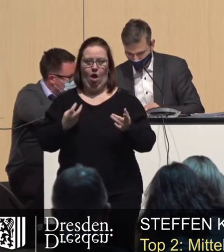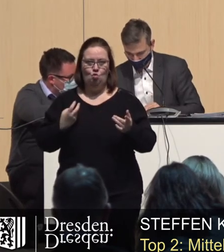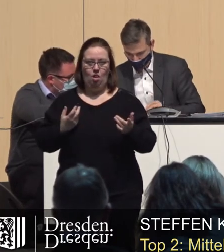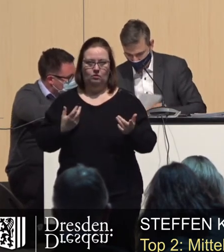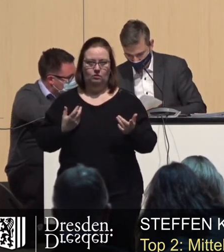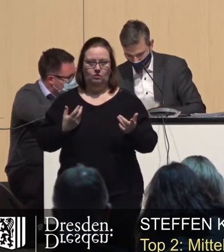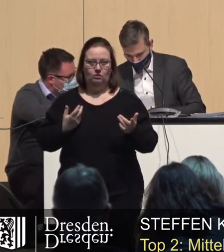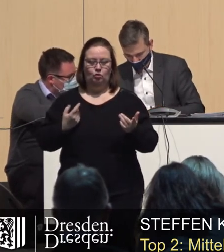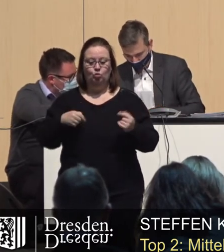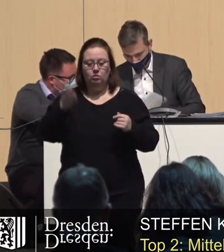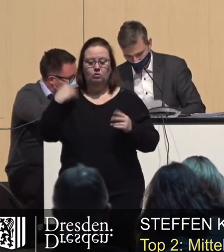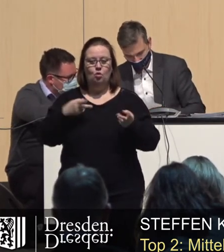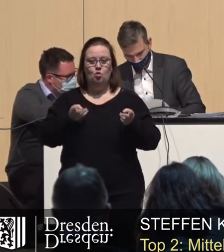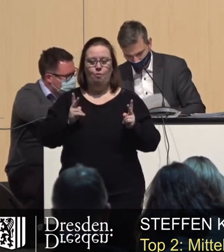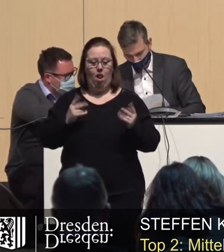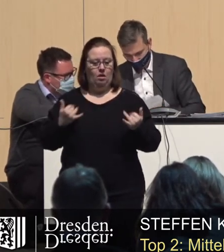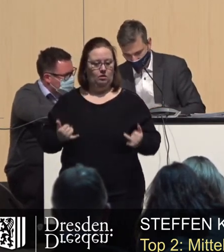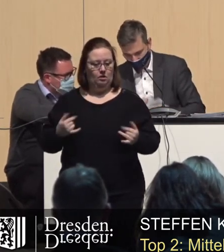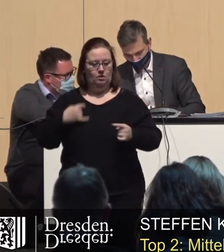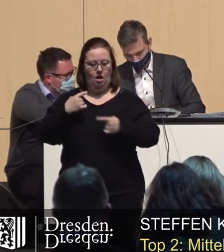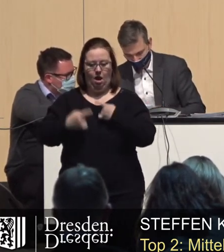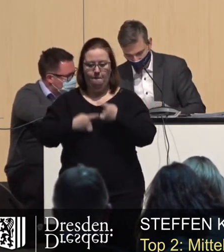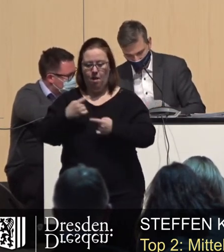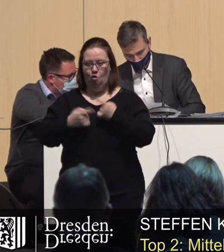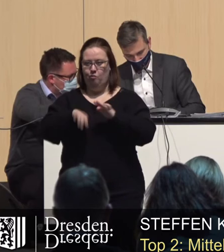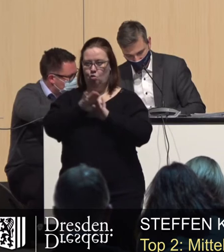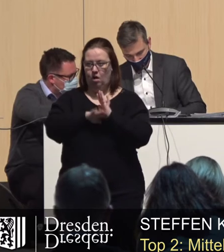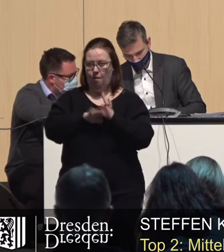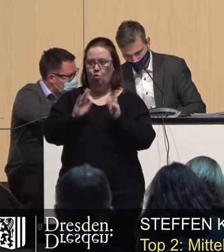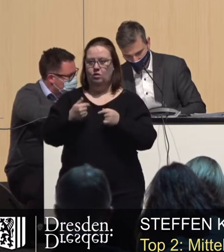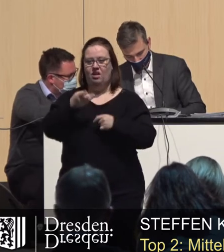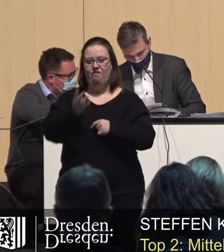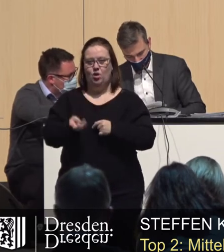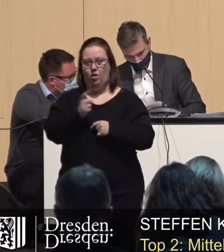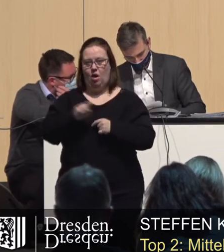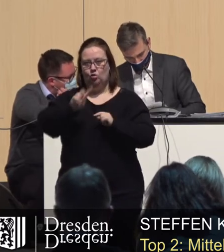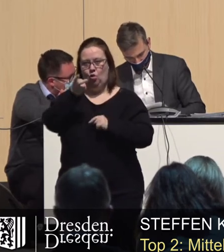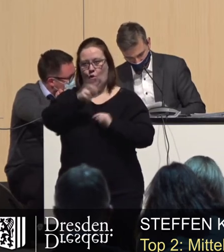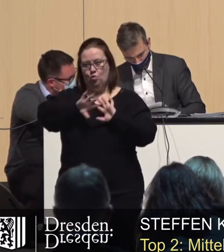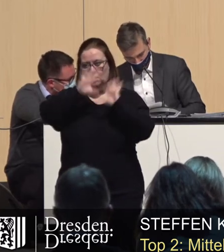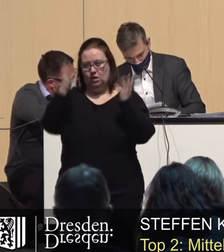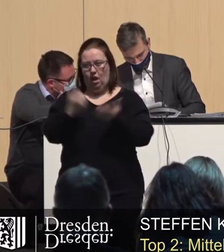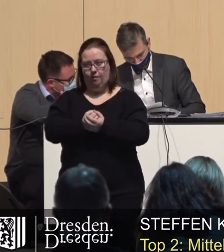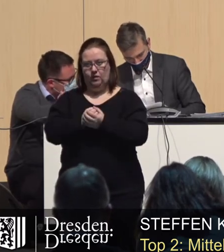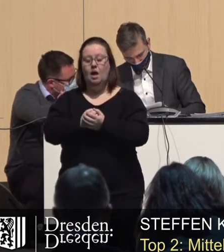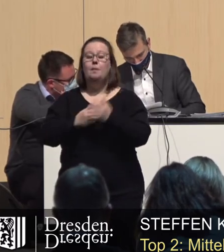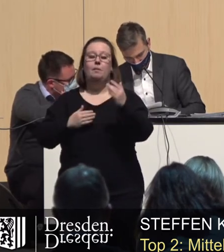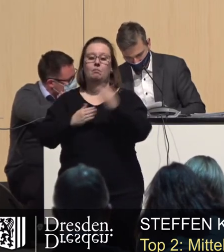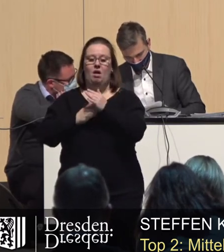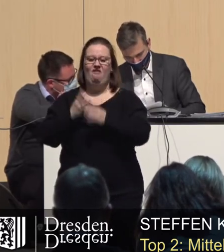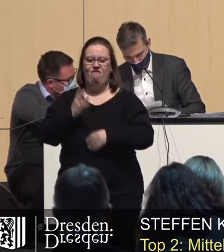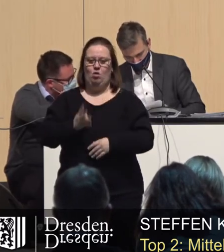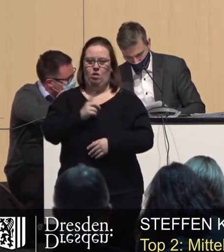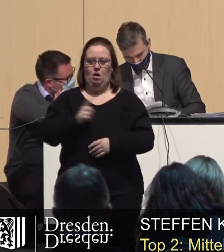Folge dieses ganz normalen, jetzt ablaufenden Programms. Es geht um 400.000 Euro, bis zu 400.000